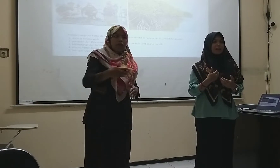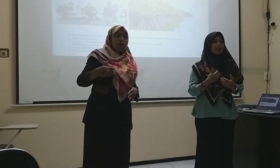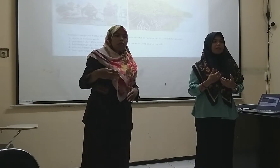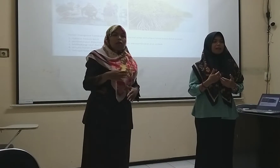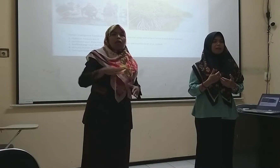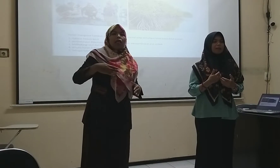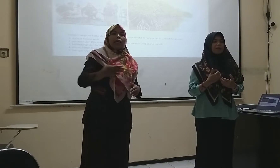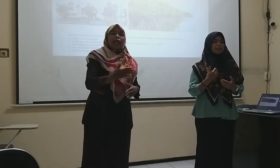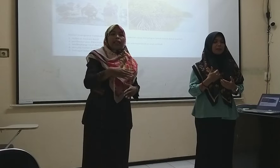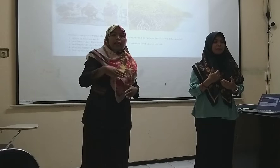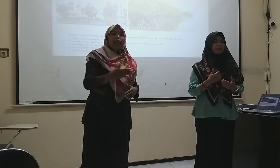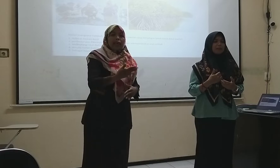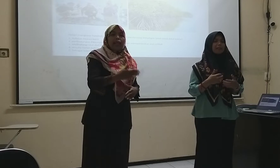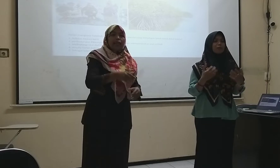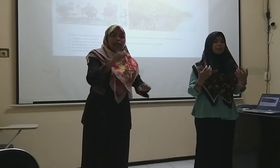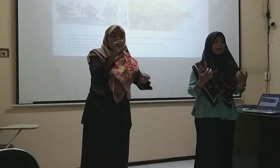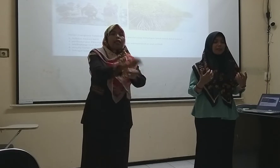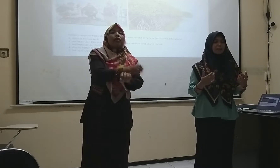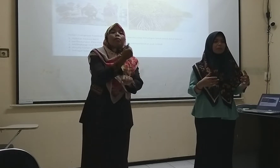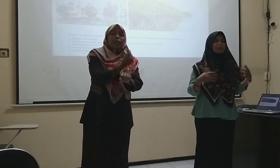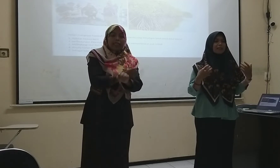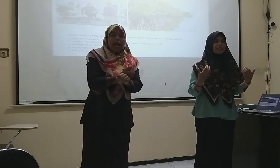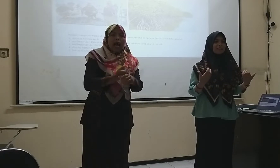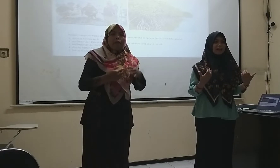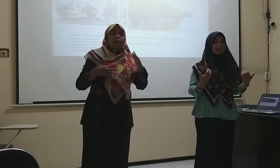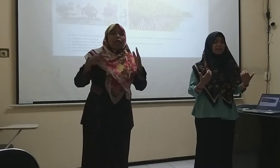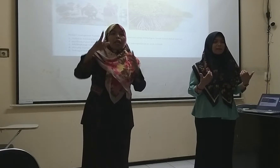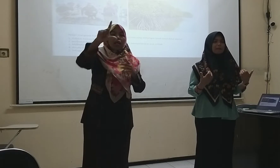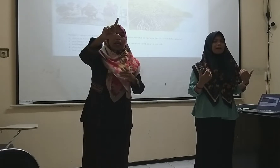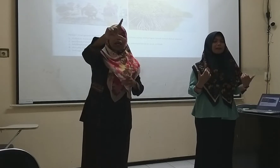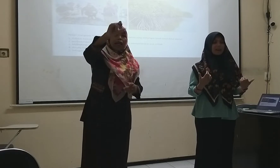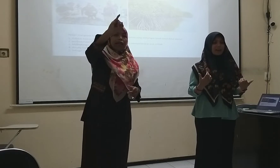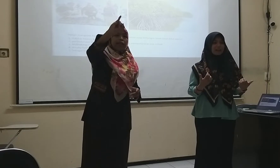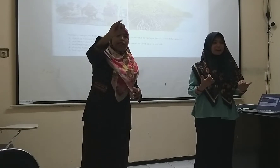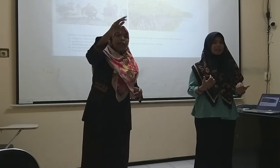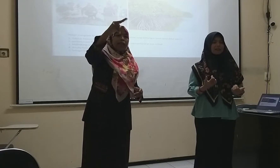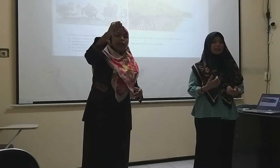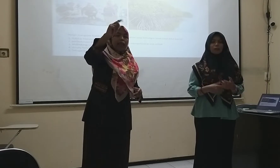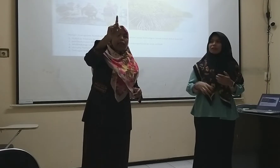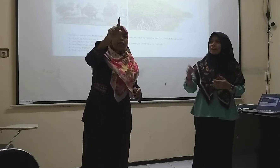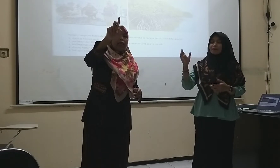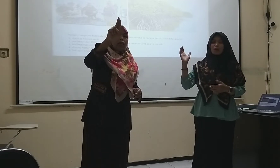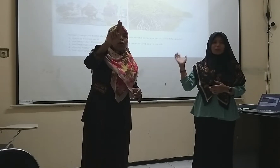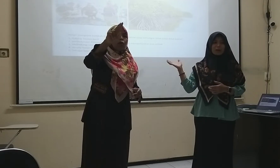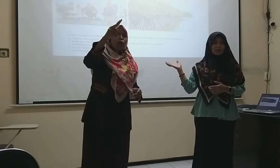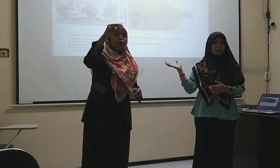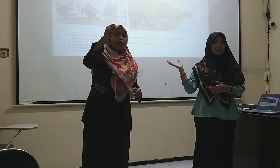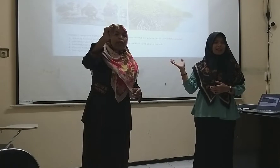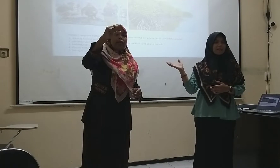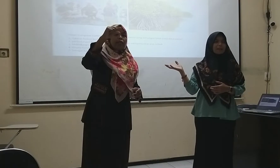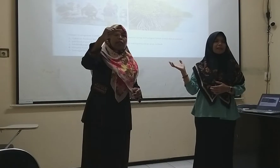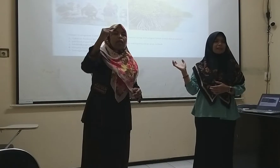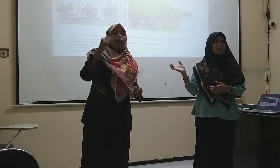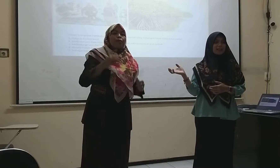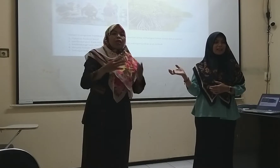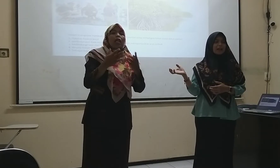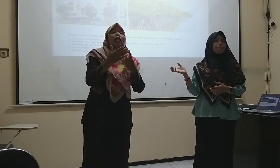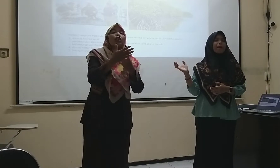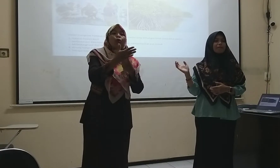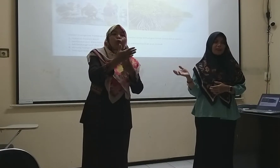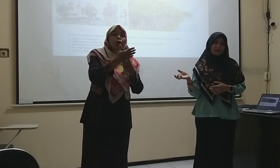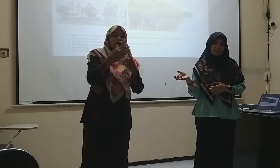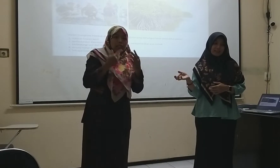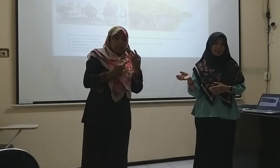manusia wajib melindungi atau melestarikan pantai, yaitu dengan pohon mangrove ini karena banyak